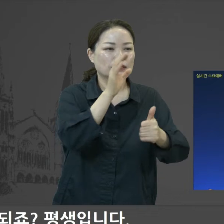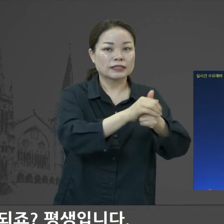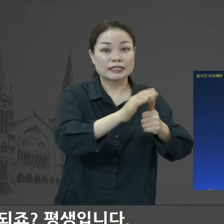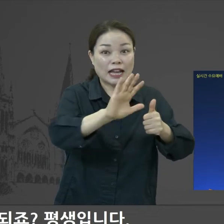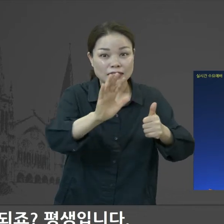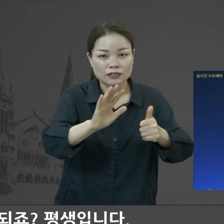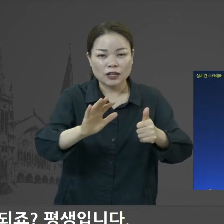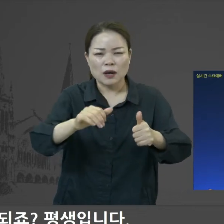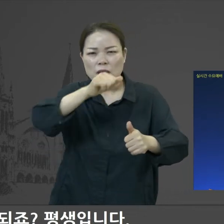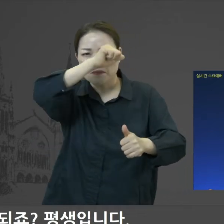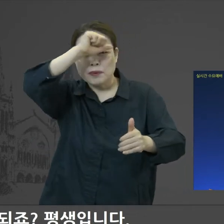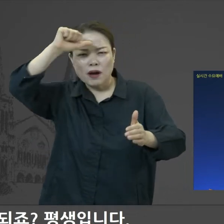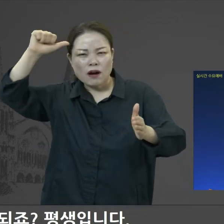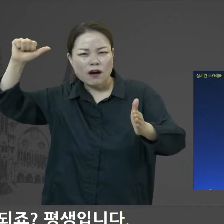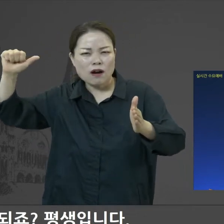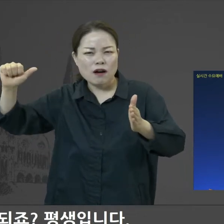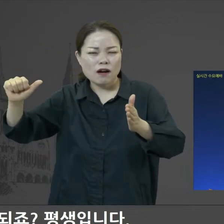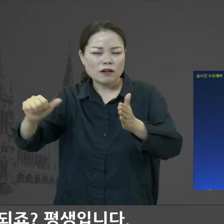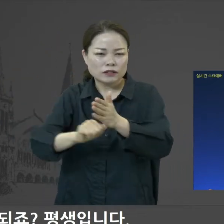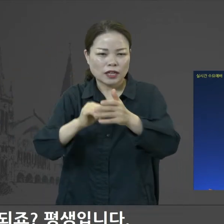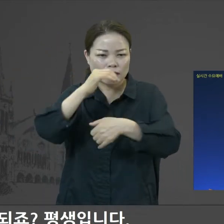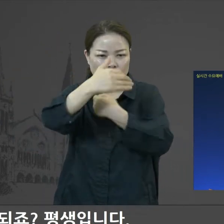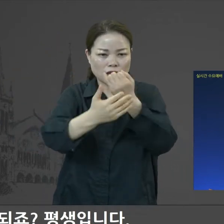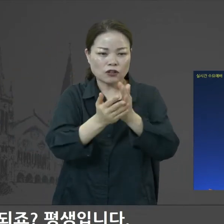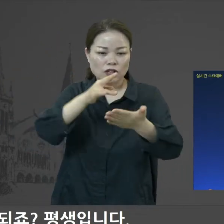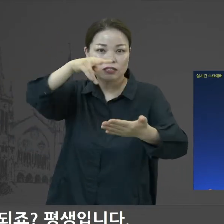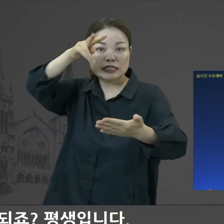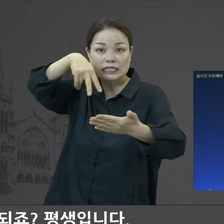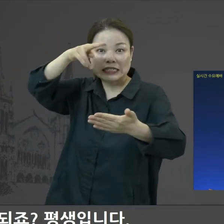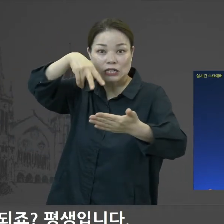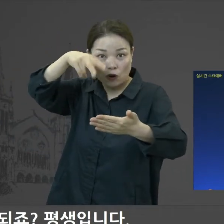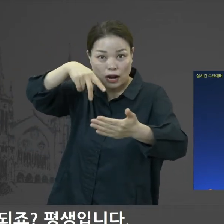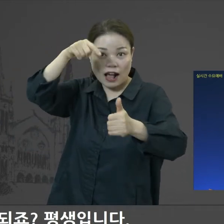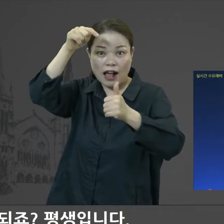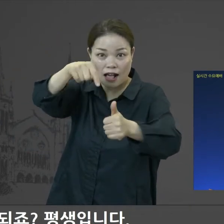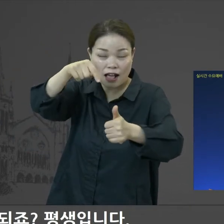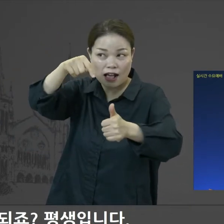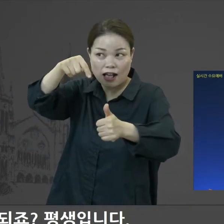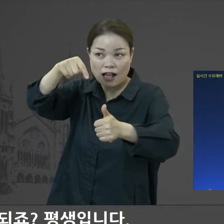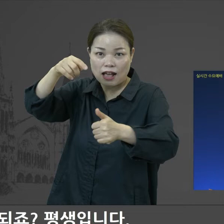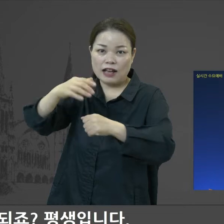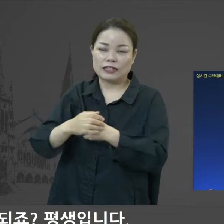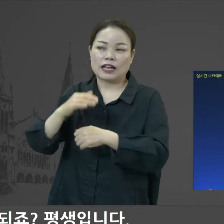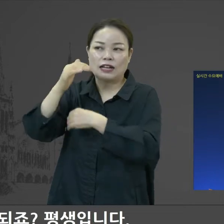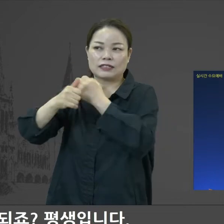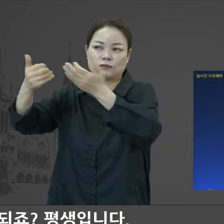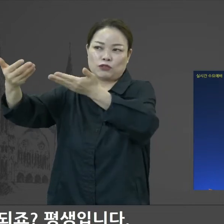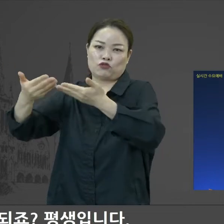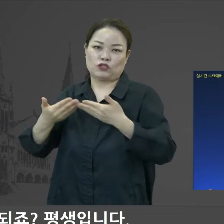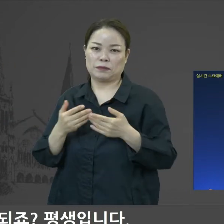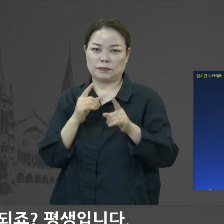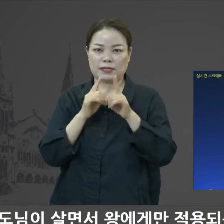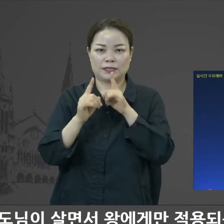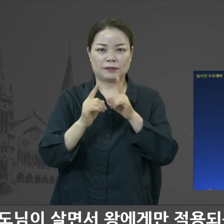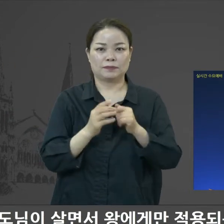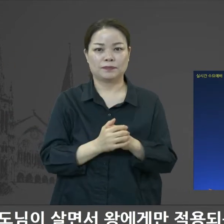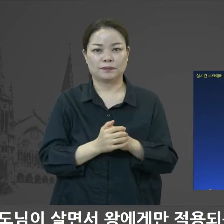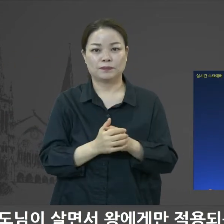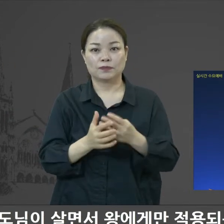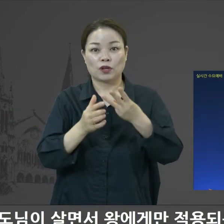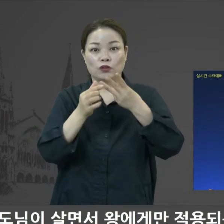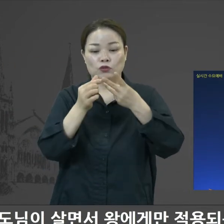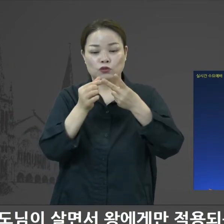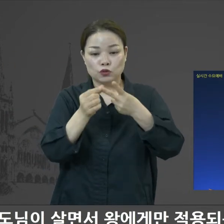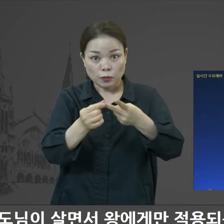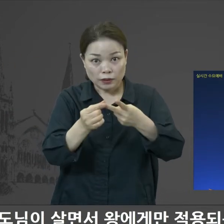아니라 평생 읽으시라고 오늘 모세는 하나님이 우리에게 주시는 말씀입니다. 두 번째